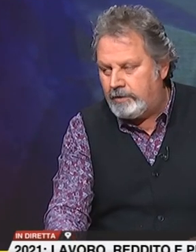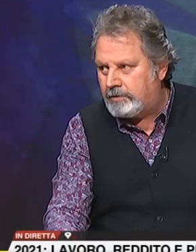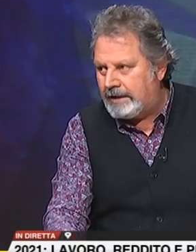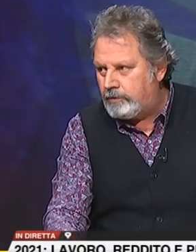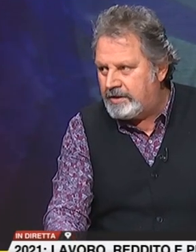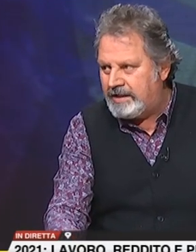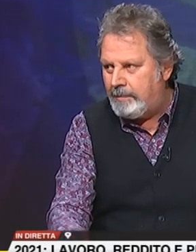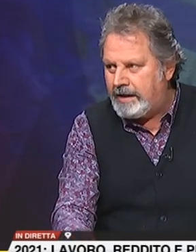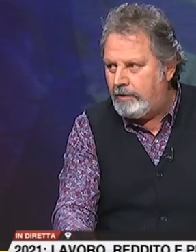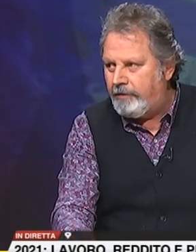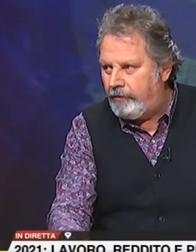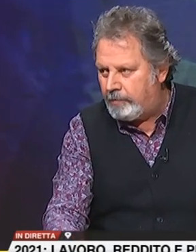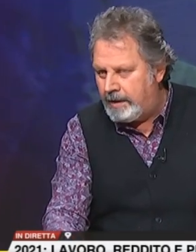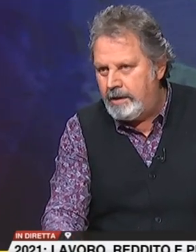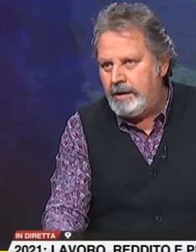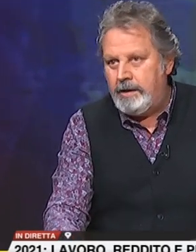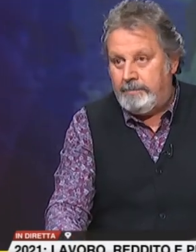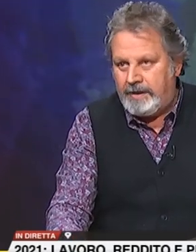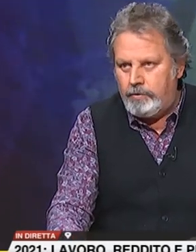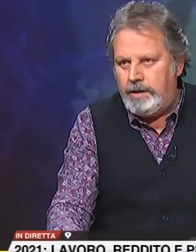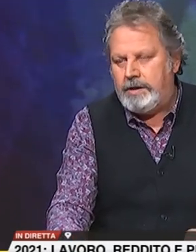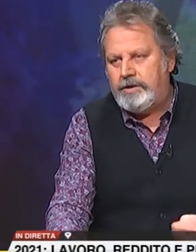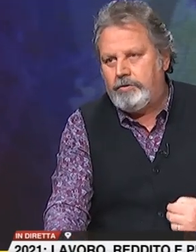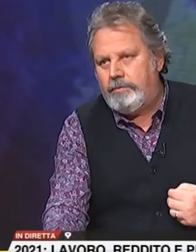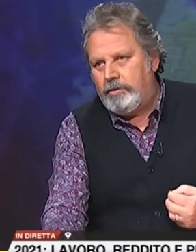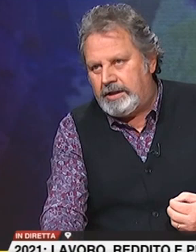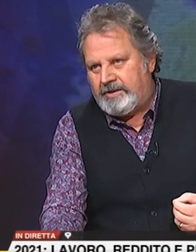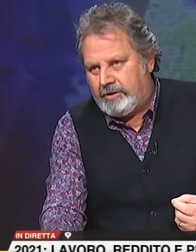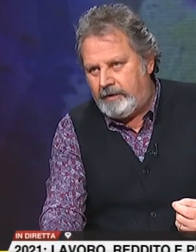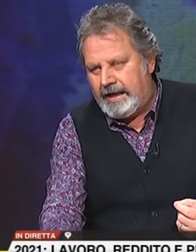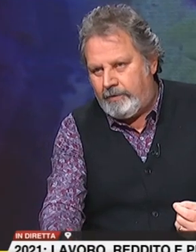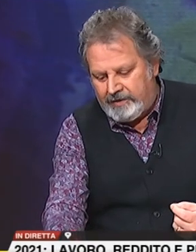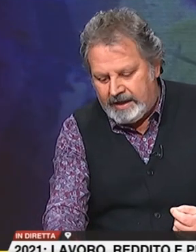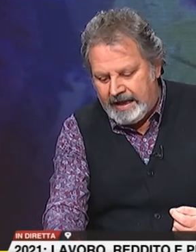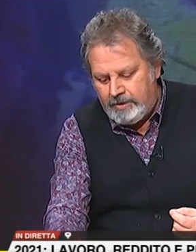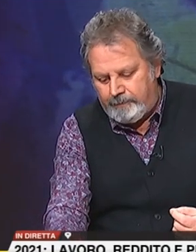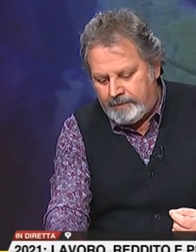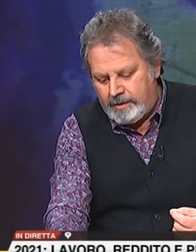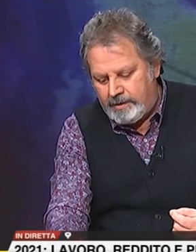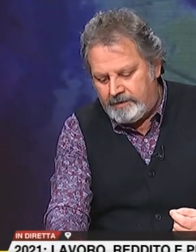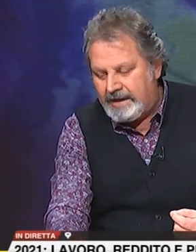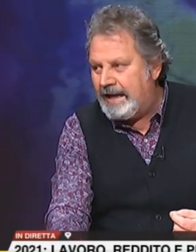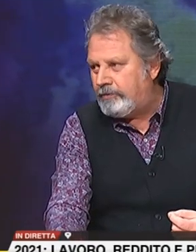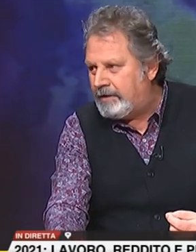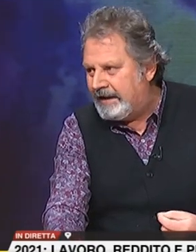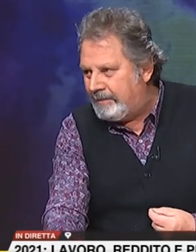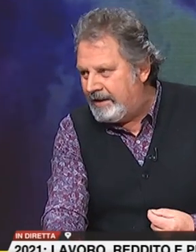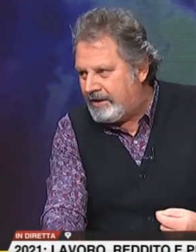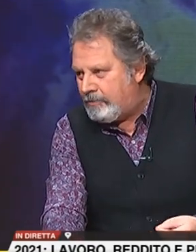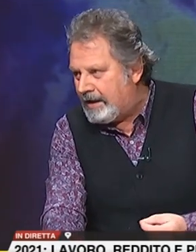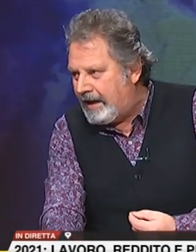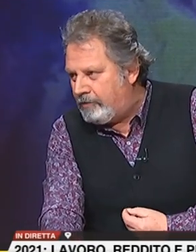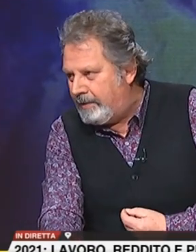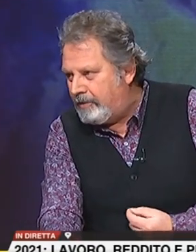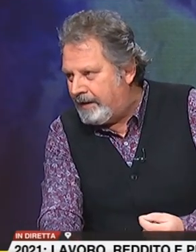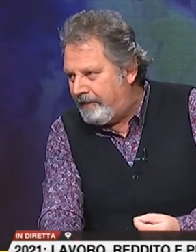gennaio hanno adottato un sistema che è uniforme, per cui ci sono molti che si troveranno a gennaio e tutti gli altri mesi